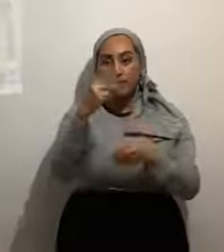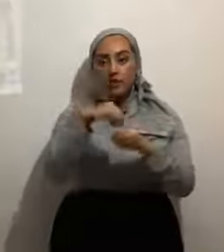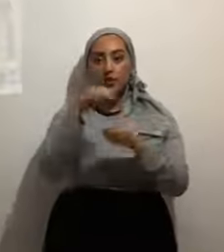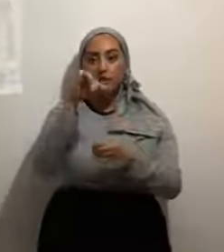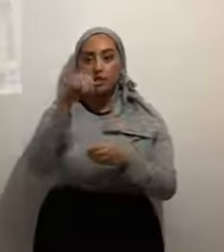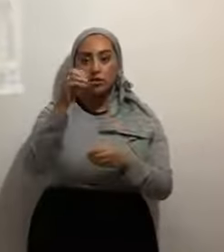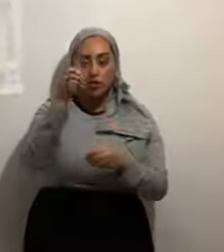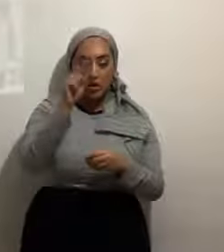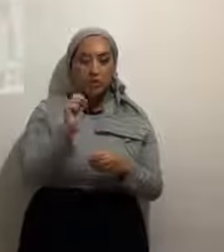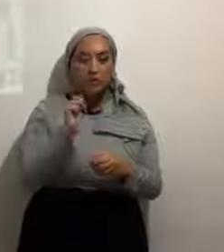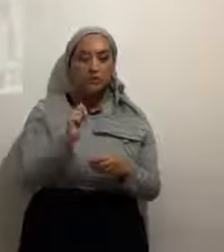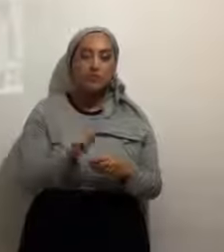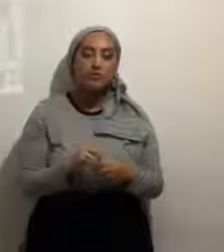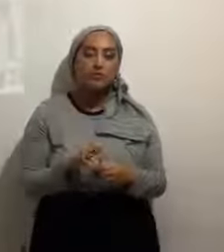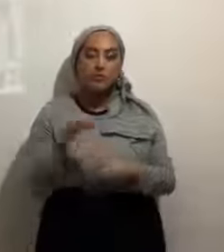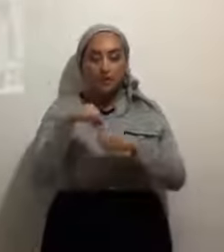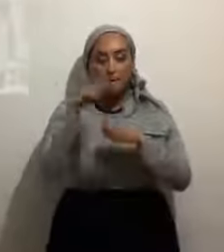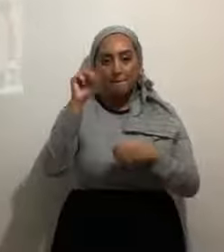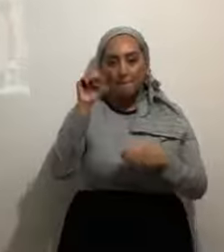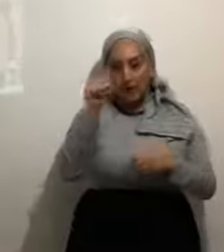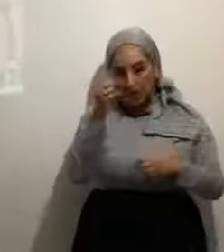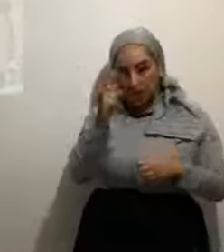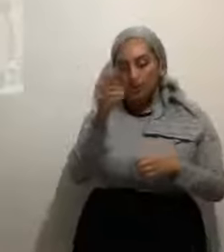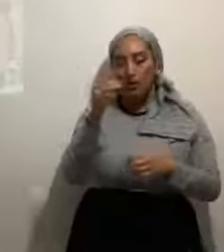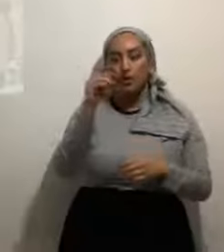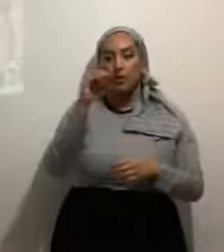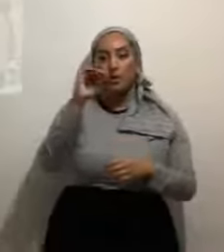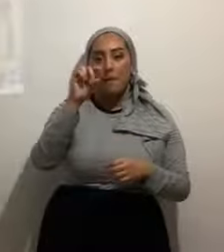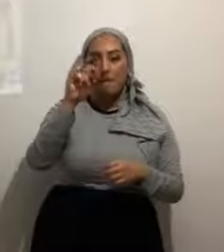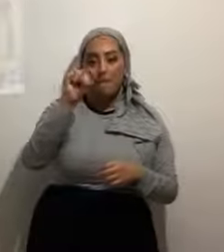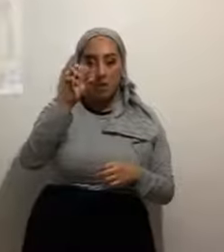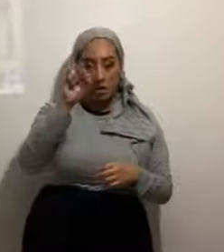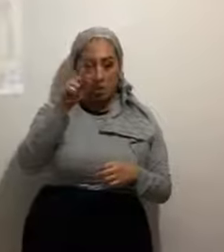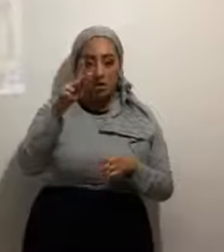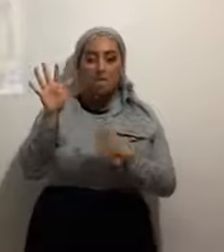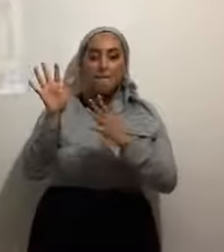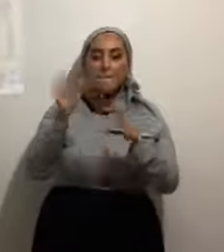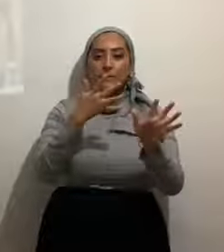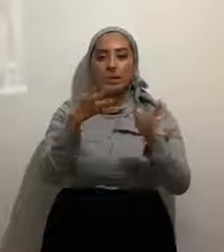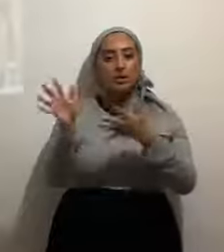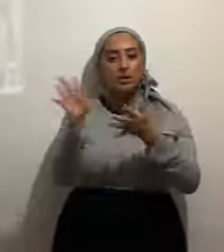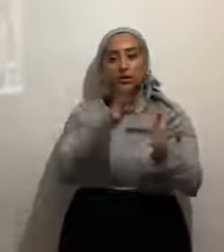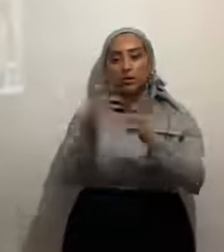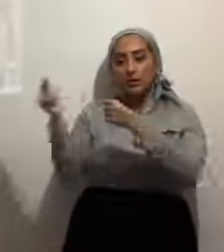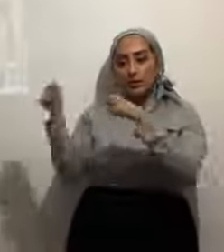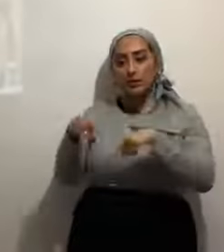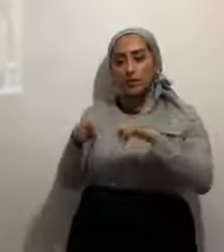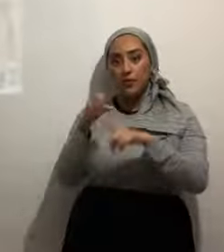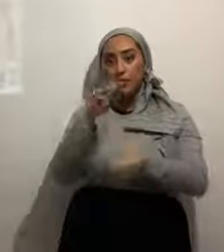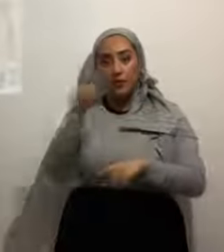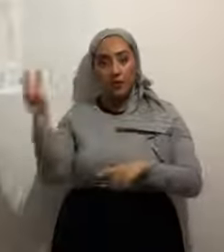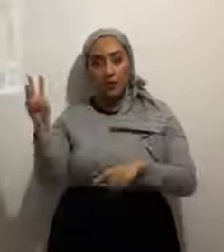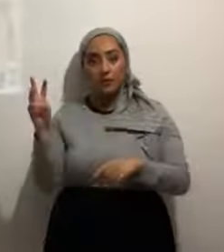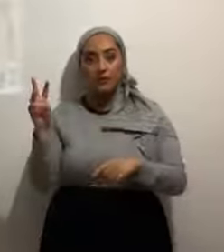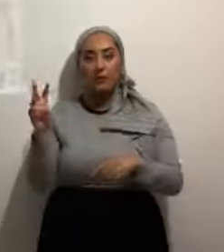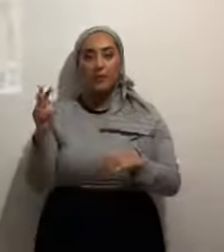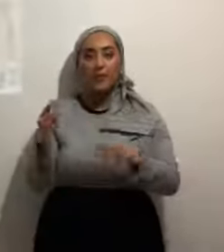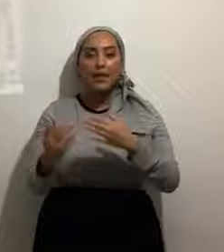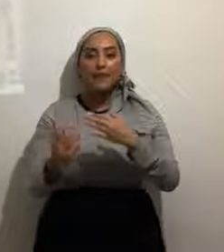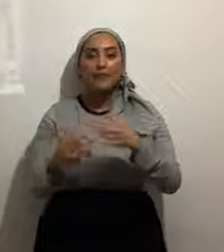en Yohanan, en Mateo y en Marcos, el viento que viene del oeste aumenta en la tarde, por eso se hizo esa